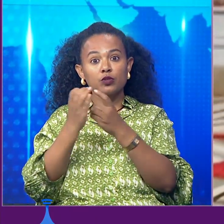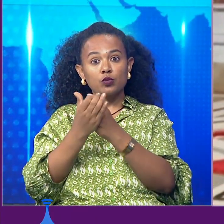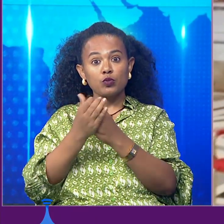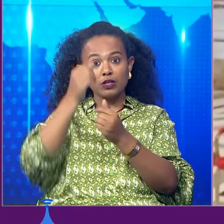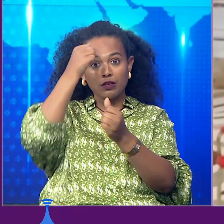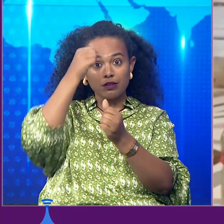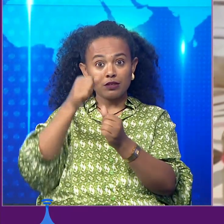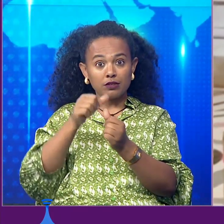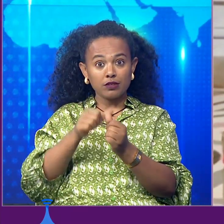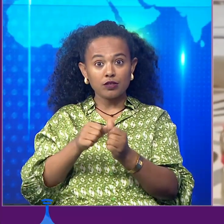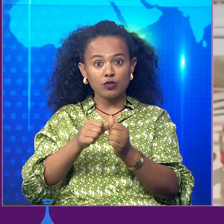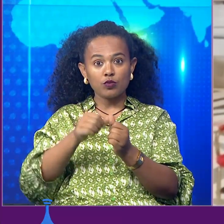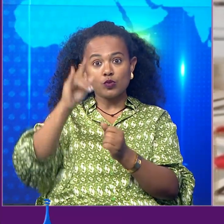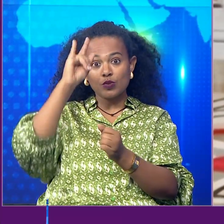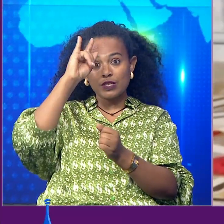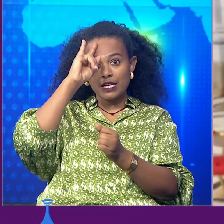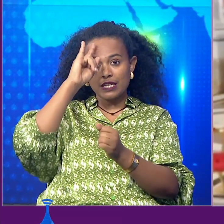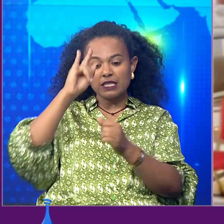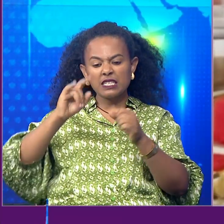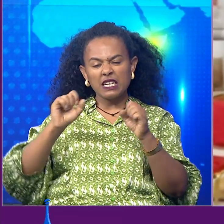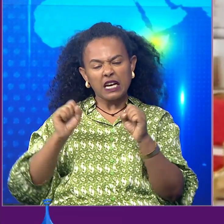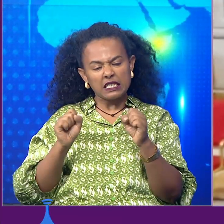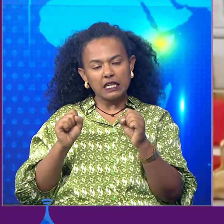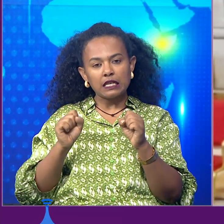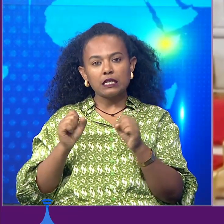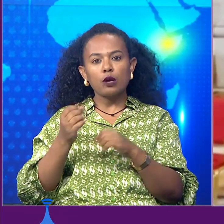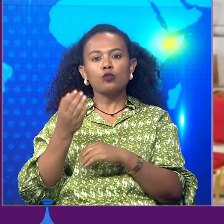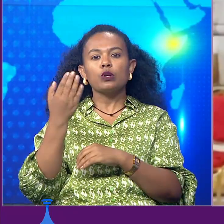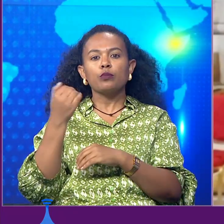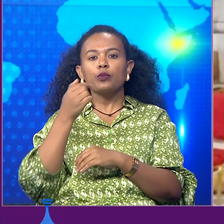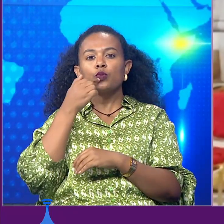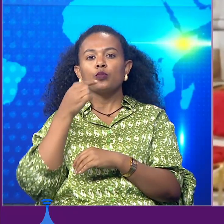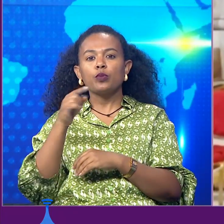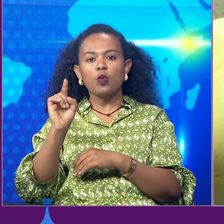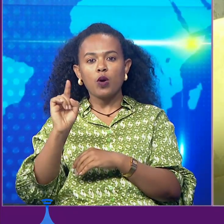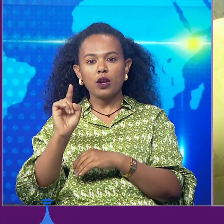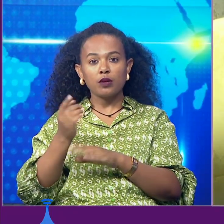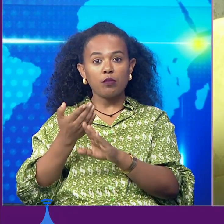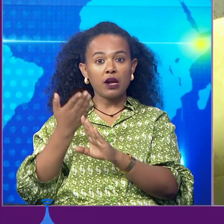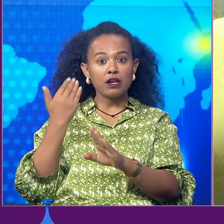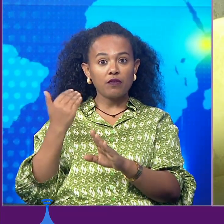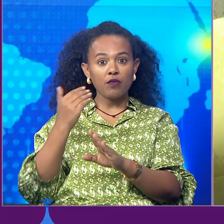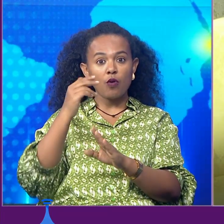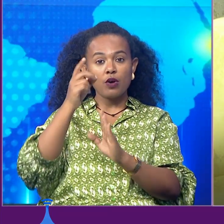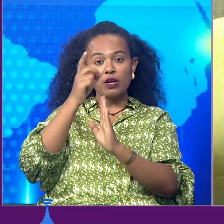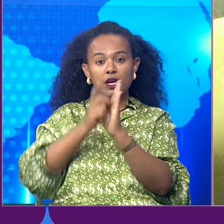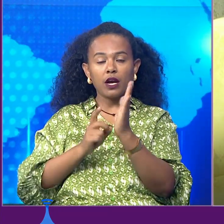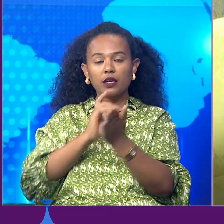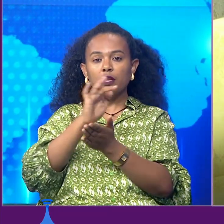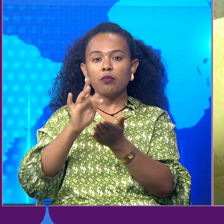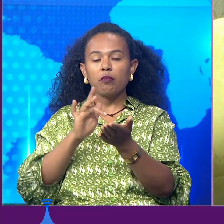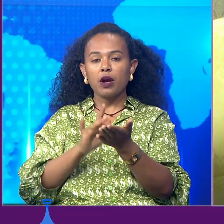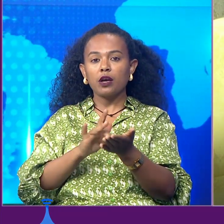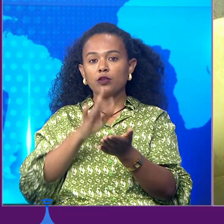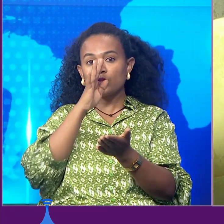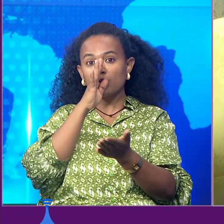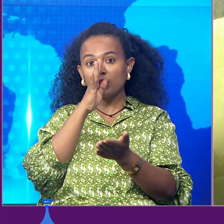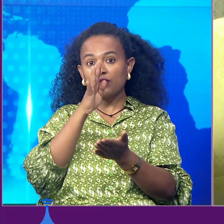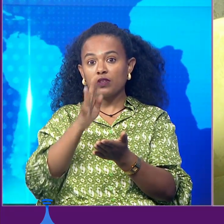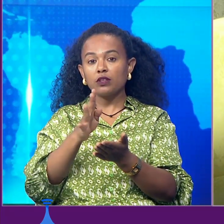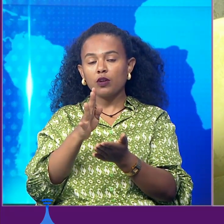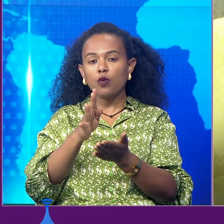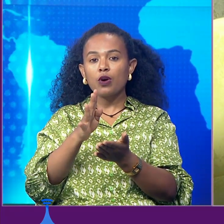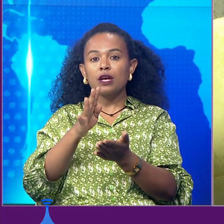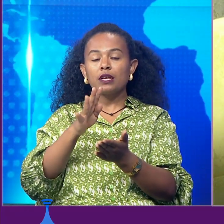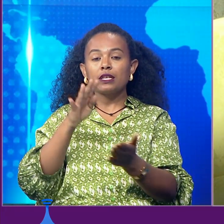ሲያወሱም ዜሌንስኪ ቀዝቀዝ ያሉ ነበሩ ብለዋል። ባለፈው የካቲት በመካከላቸው ከተፈጠረው